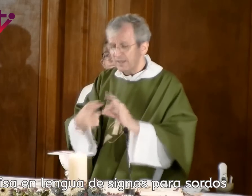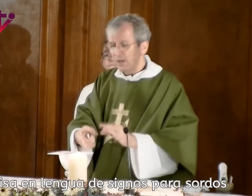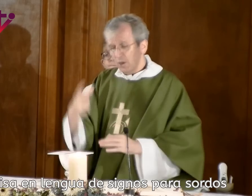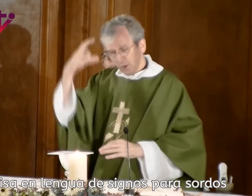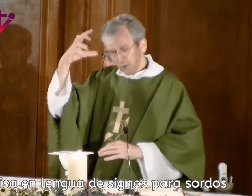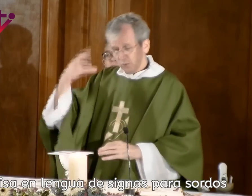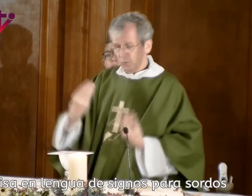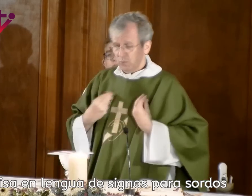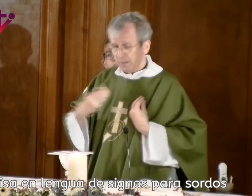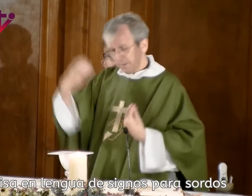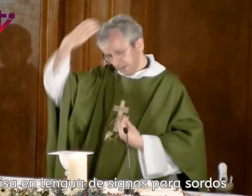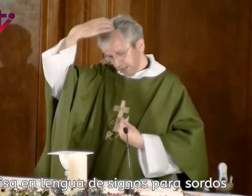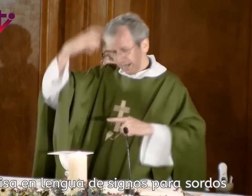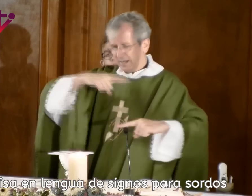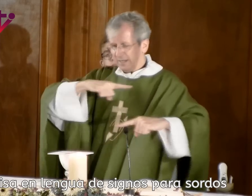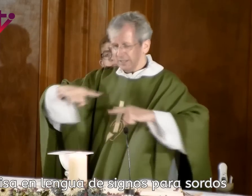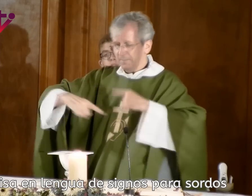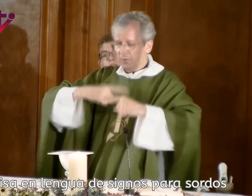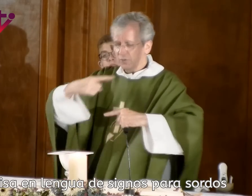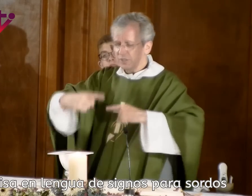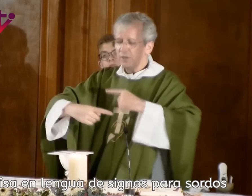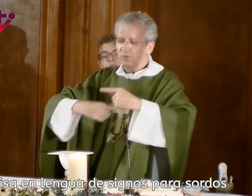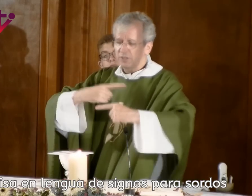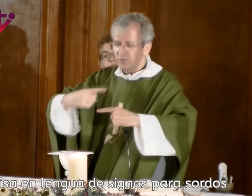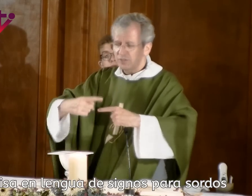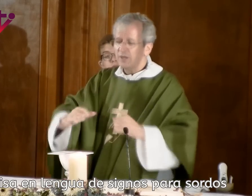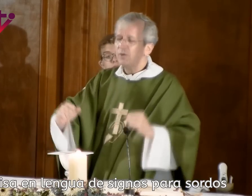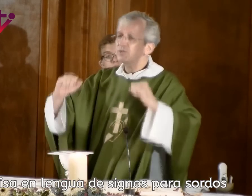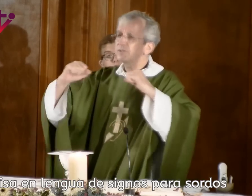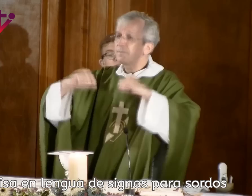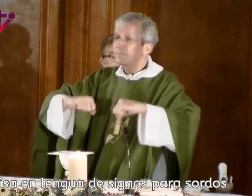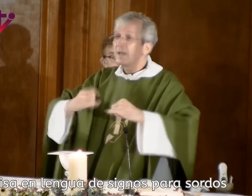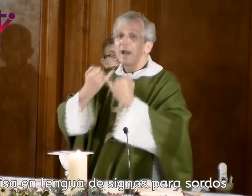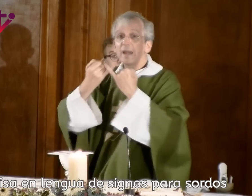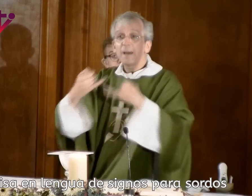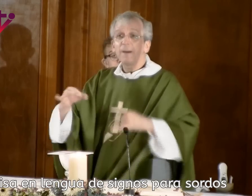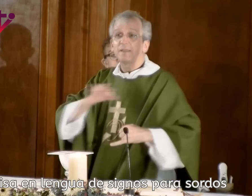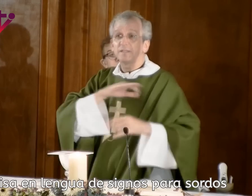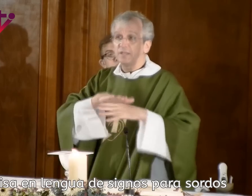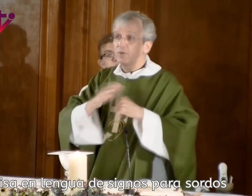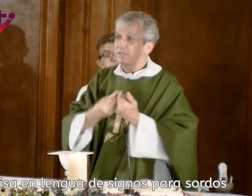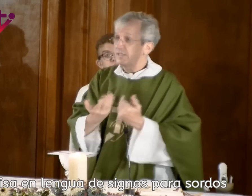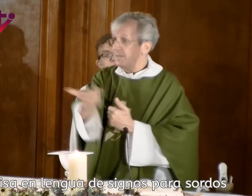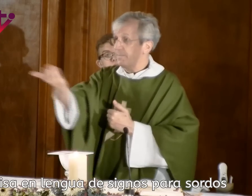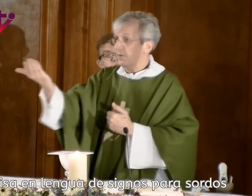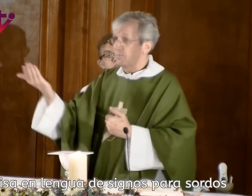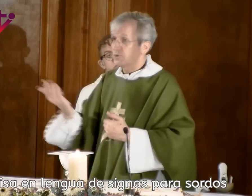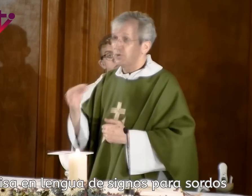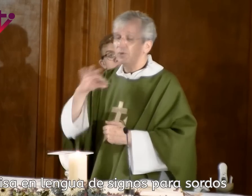Tú que vives y reinas por los siglos de los siglos, La paz del Señor esté siempre con